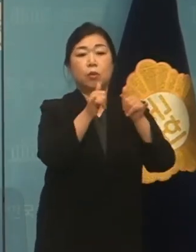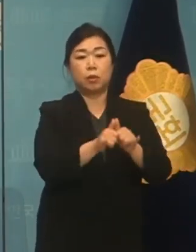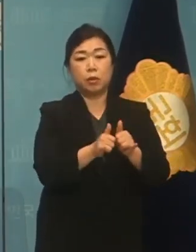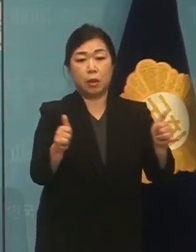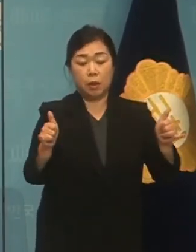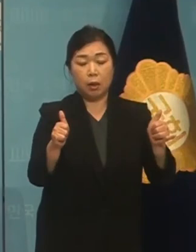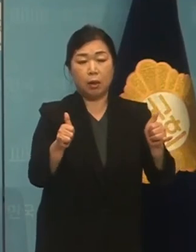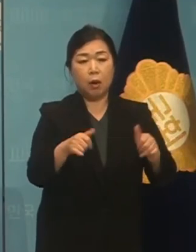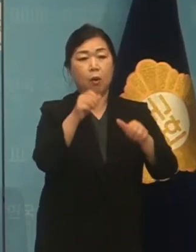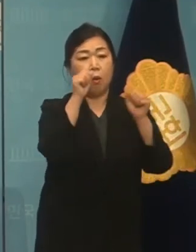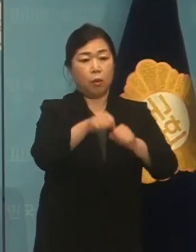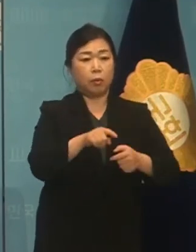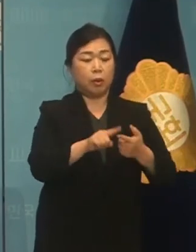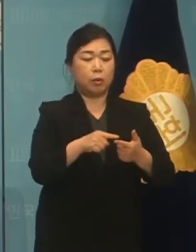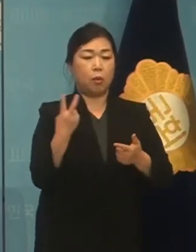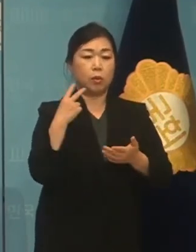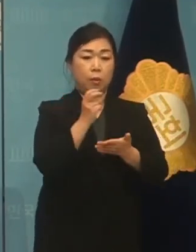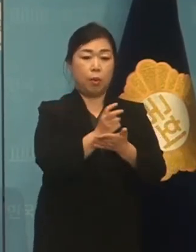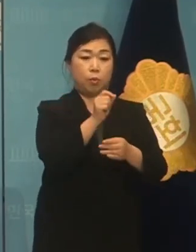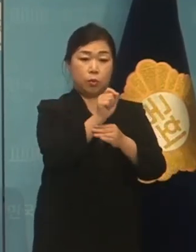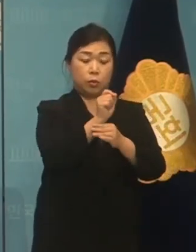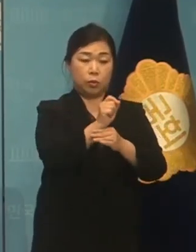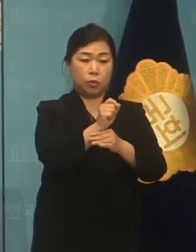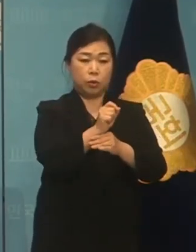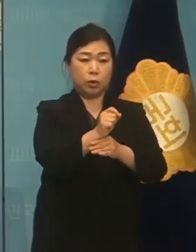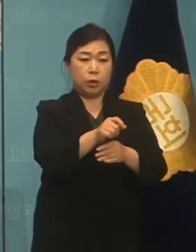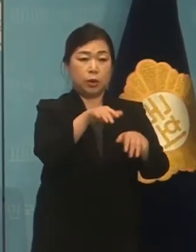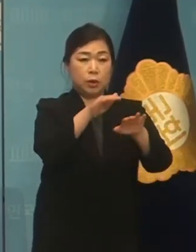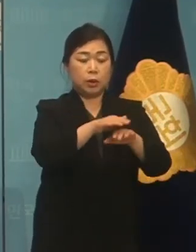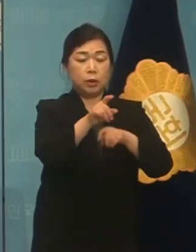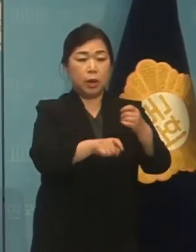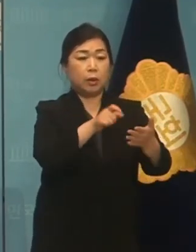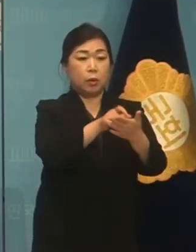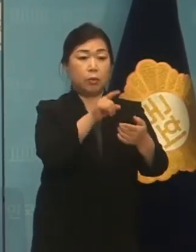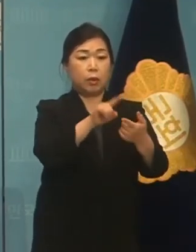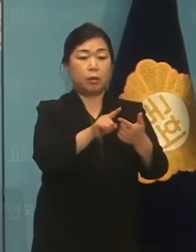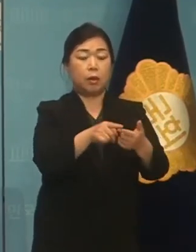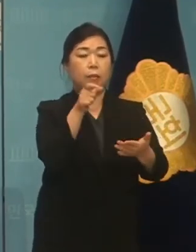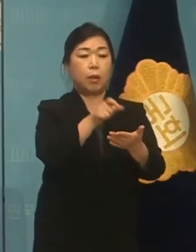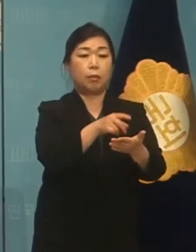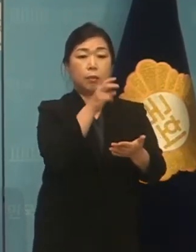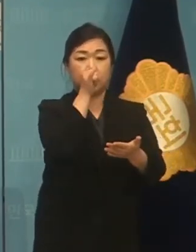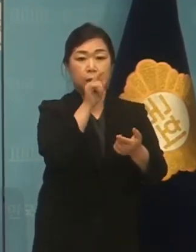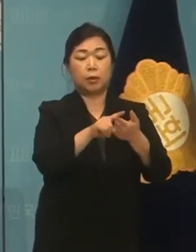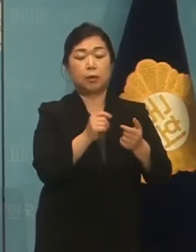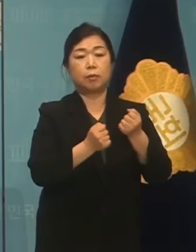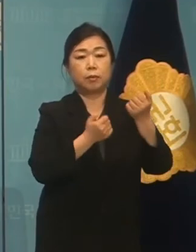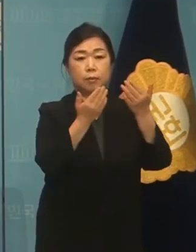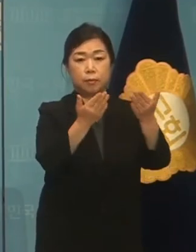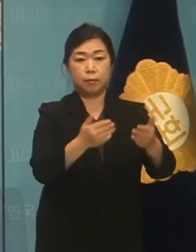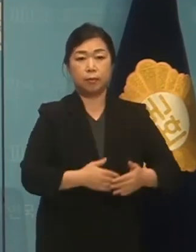허용을 추진하는 걸 법무부가 어제 시행령을 입법 예고했는데요. 관련해 말씀드리겠습니다.